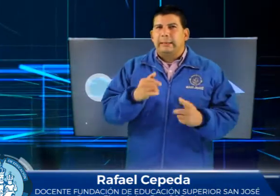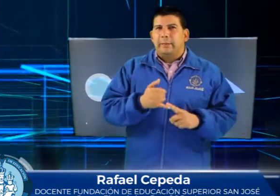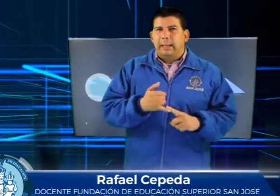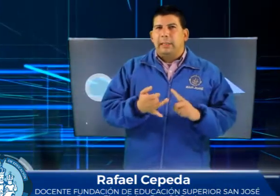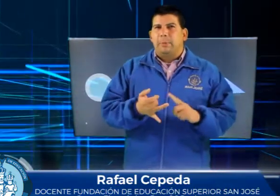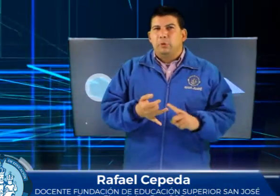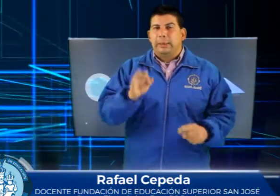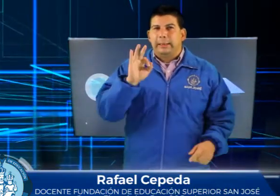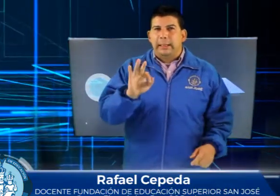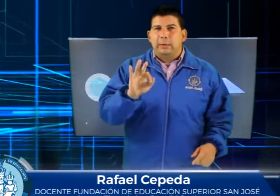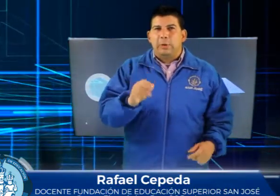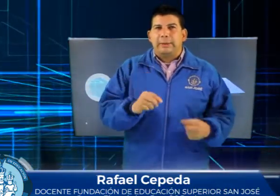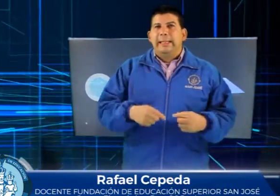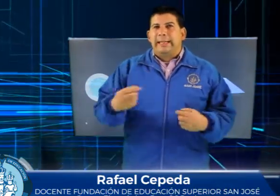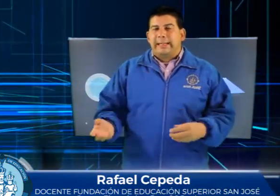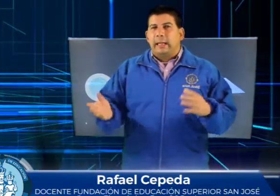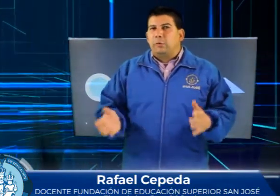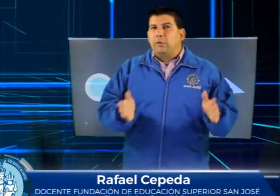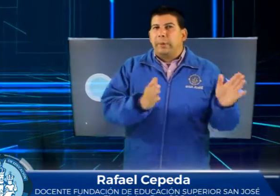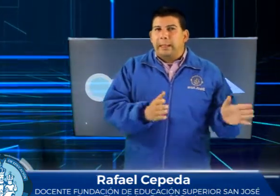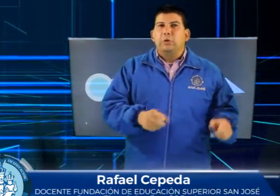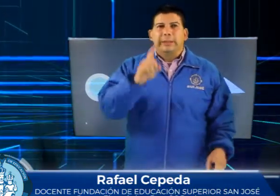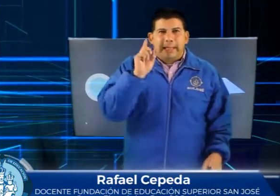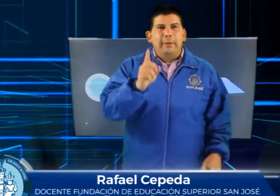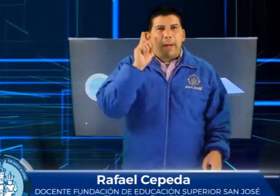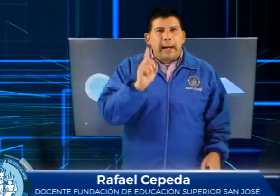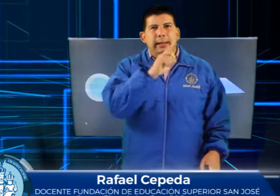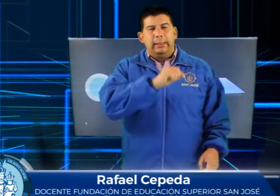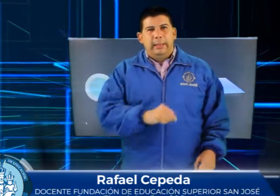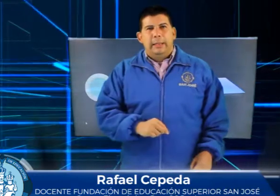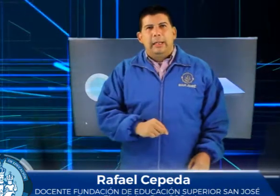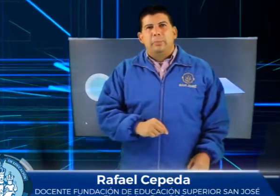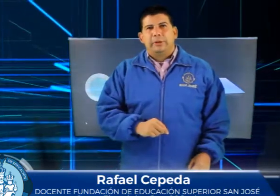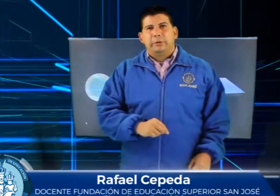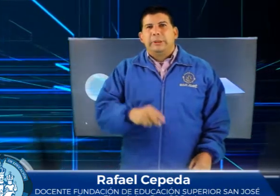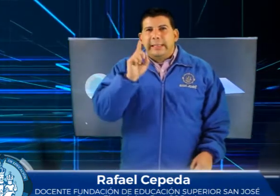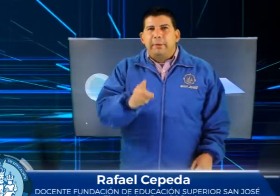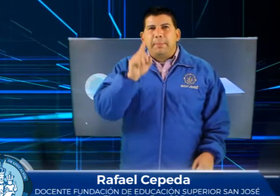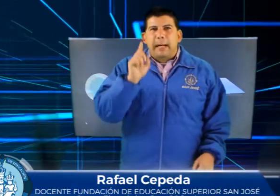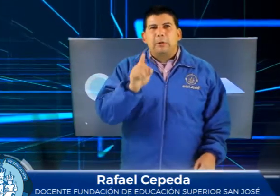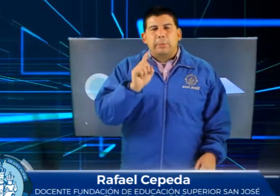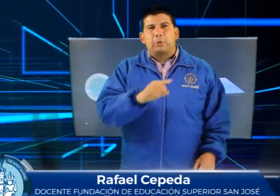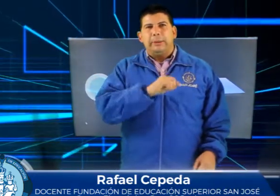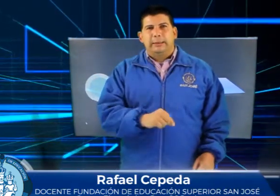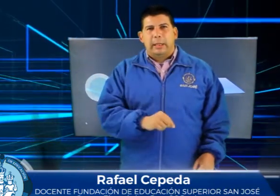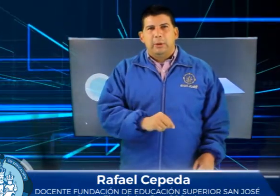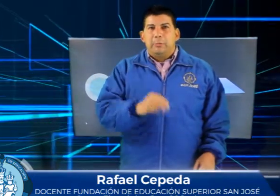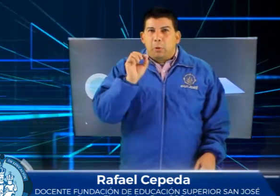trabajen que produzcan que tengan inmuebles que tengan alguna forma ingreso deben pagar el impuesto deben pagar los aportes del estado por